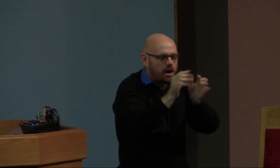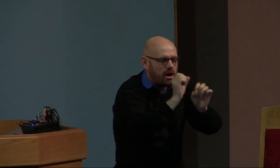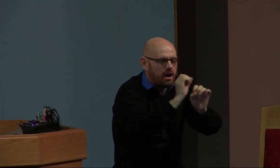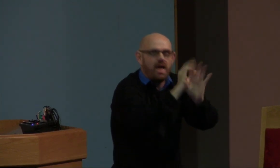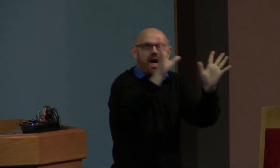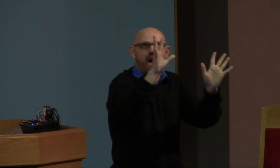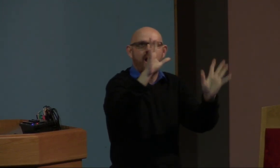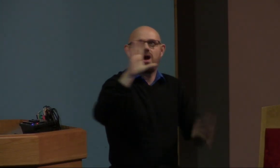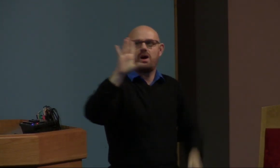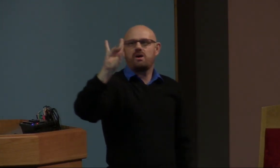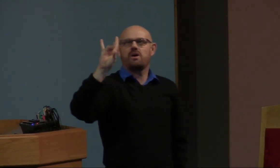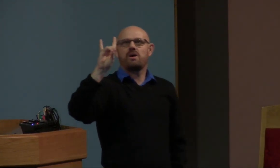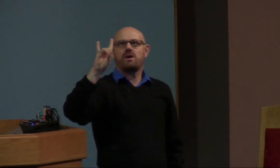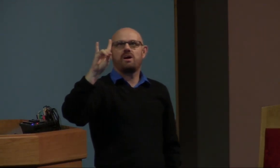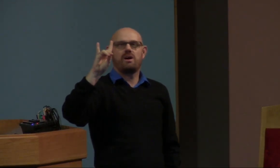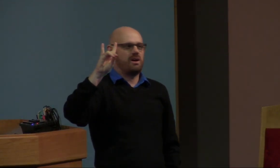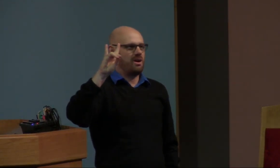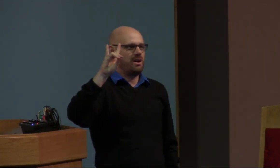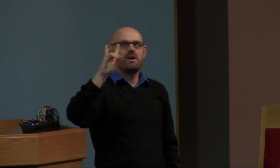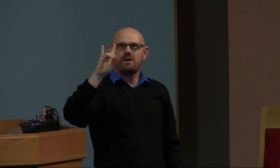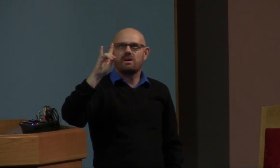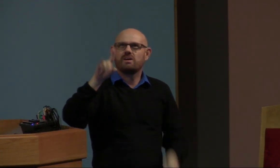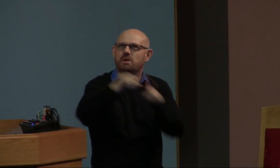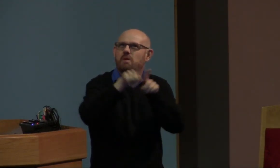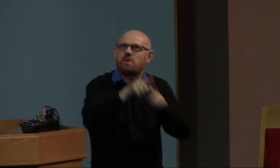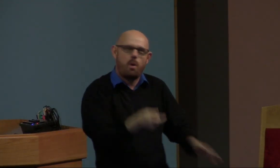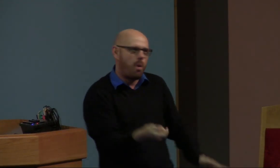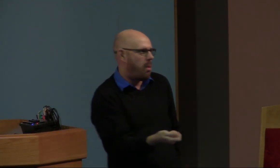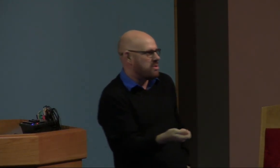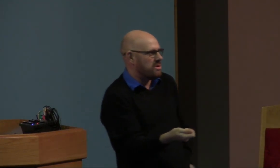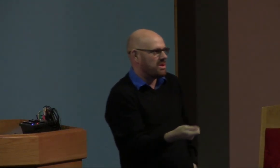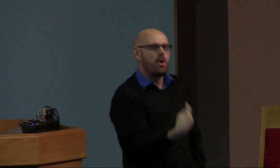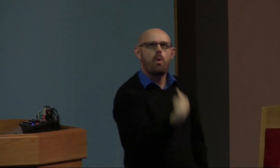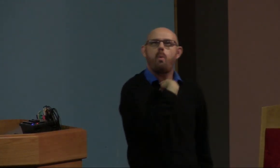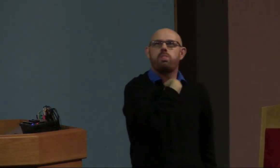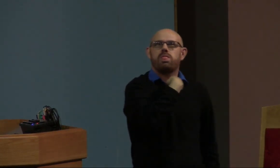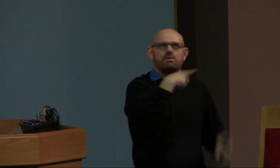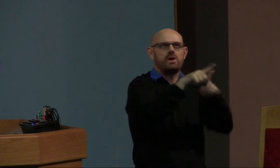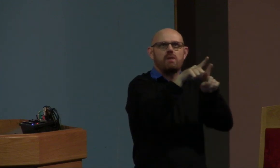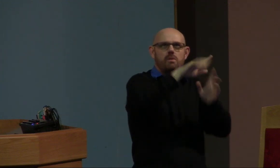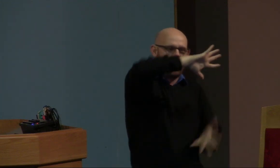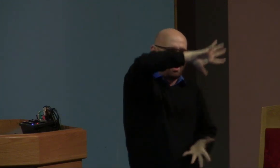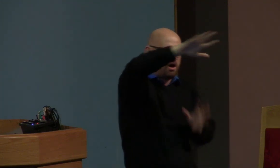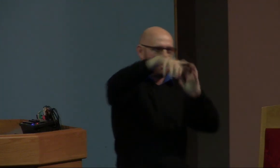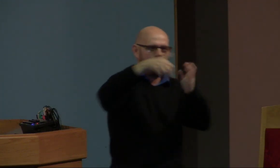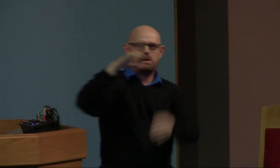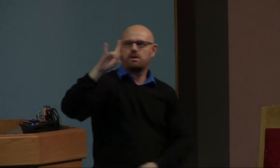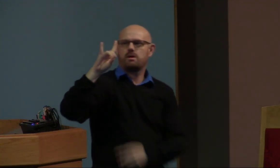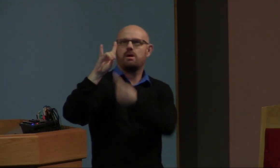almal insluit nie, maar ons probeer soos